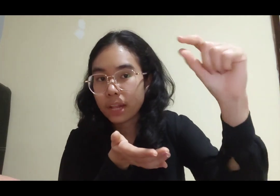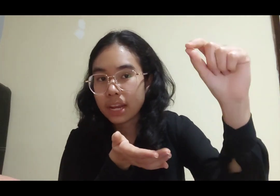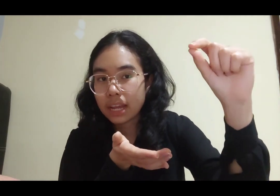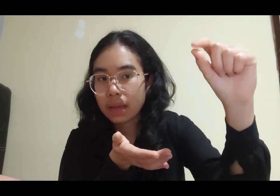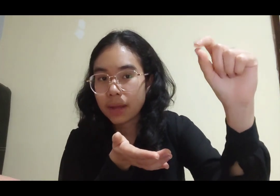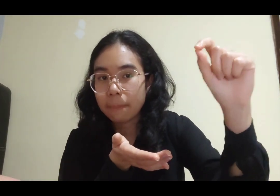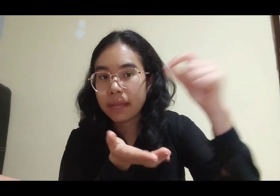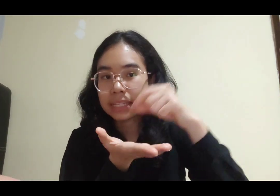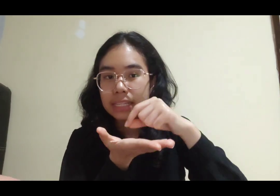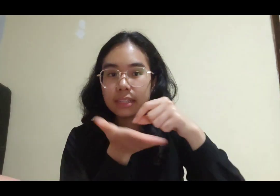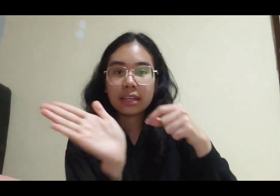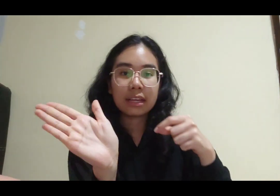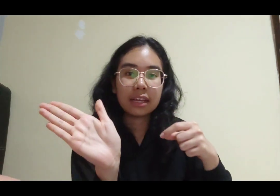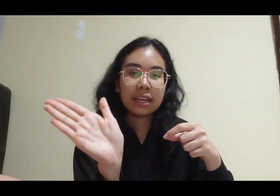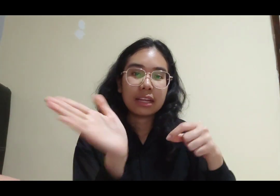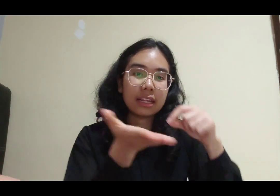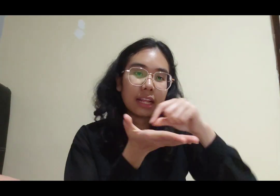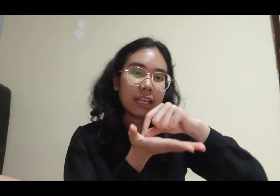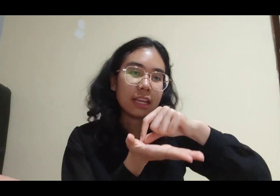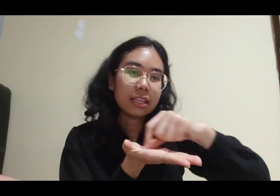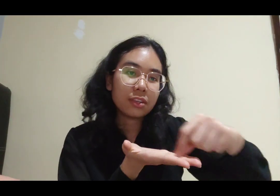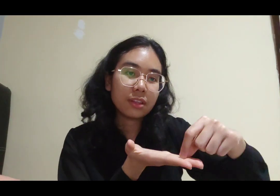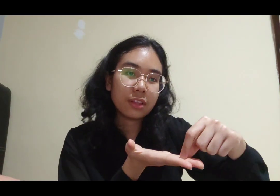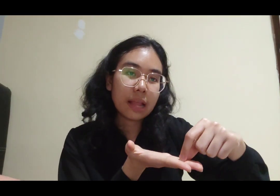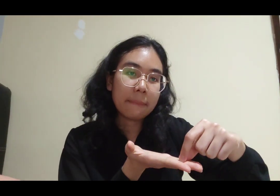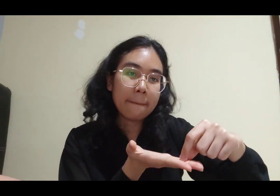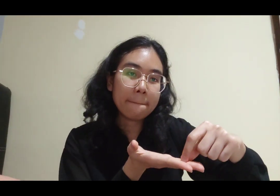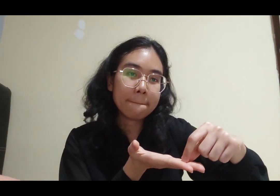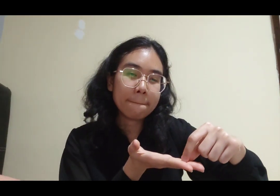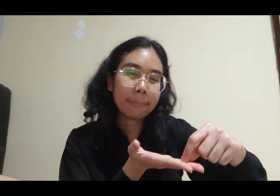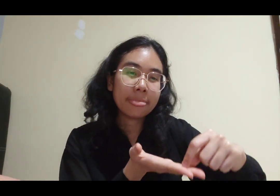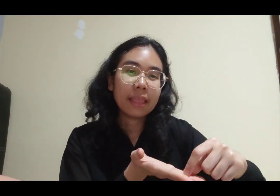pokoknya ada kayak megang pensil di tangan kiri, set, nama.